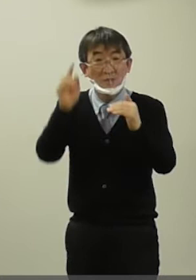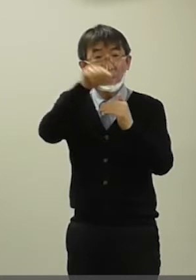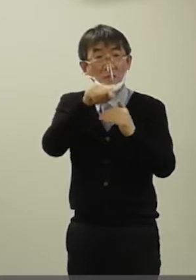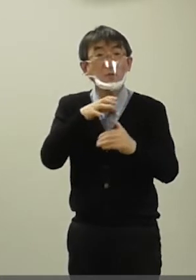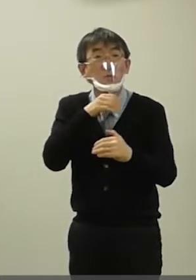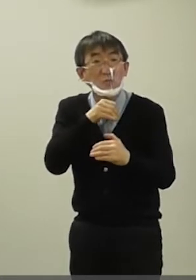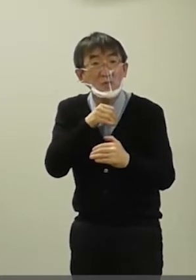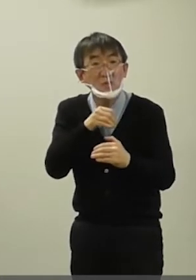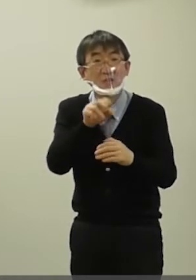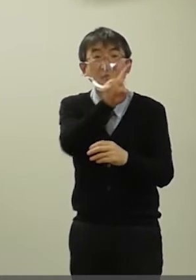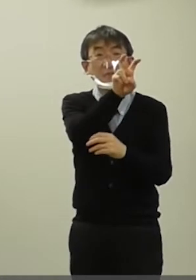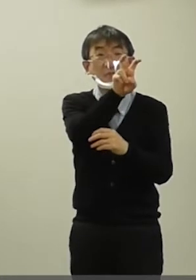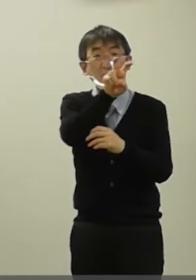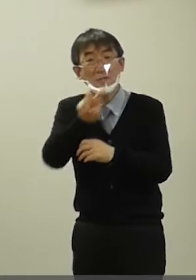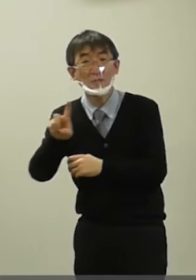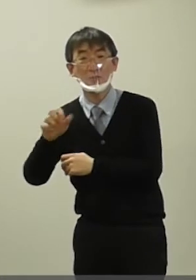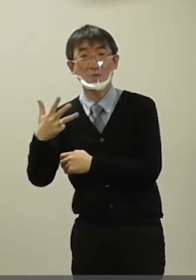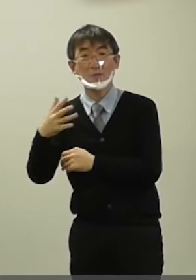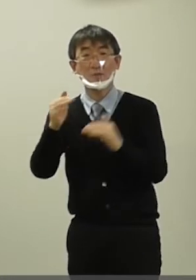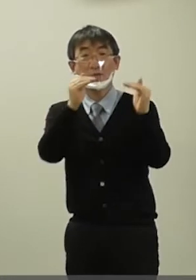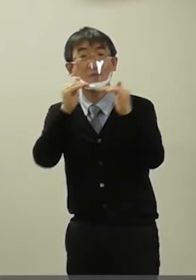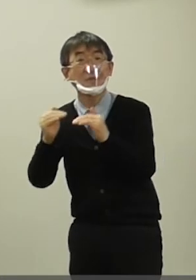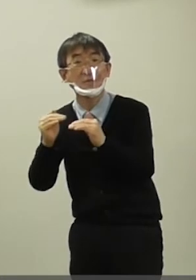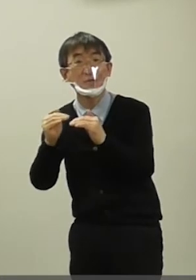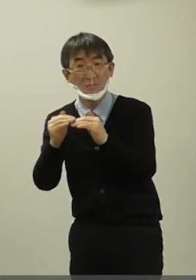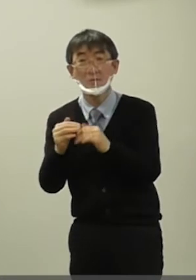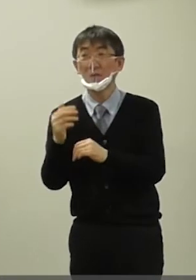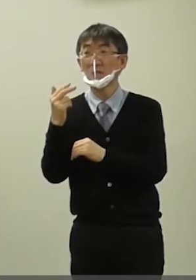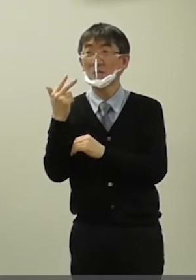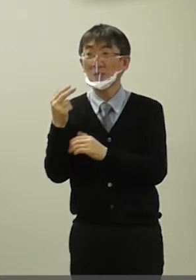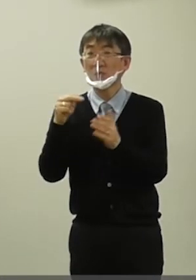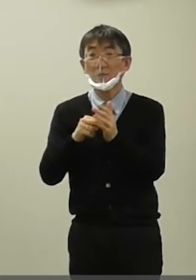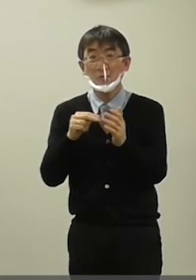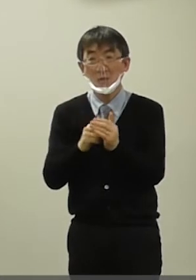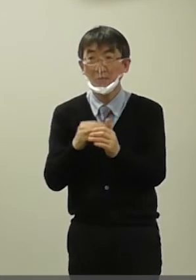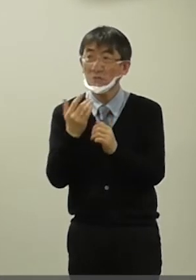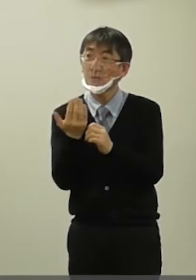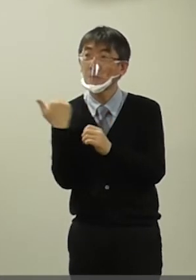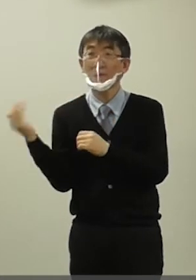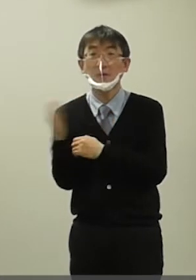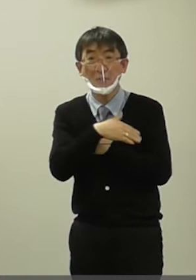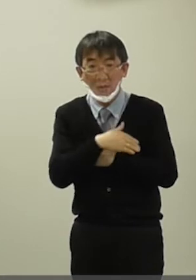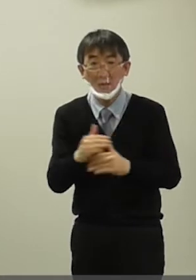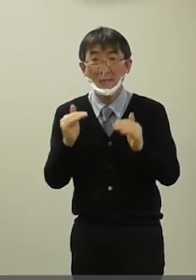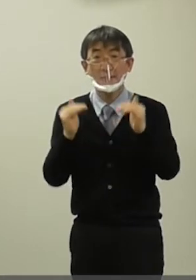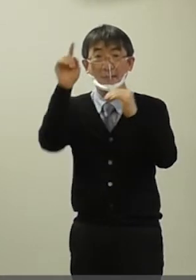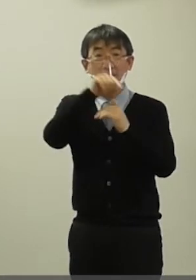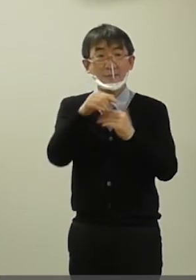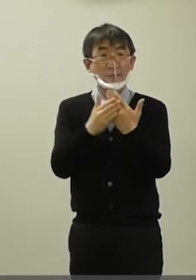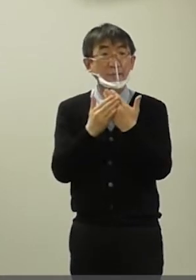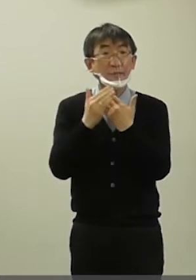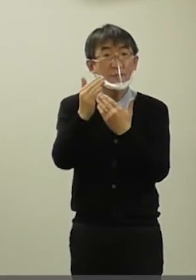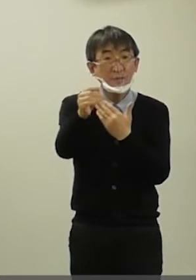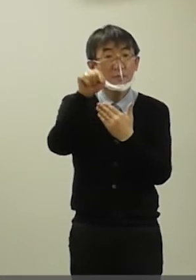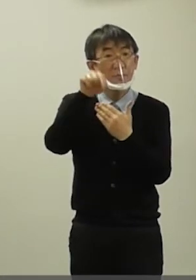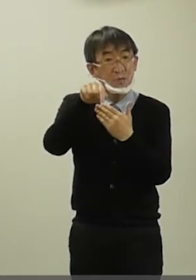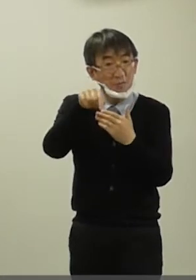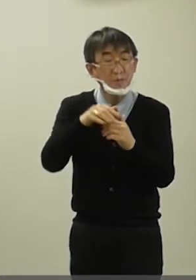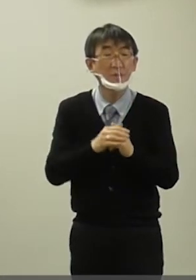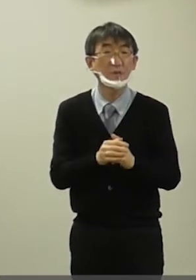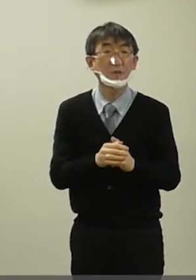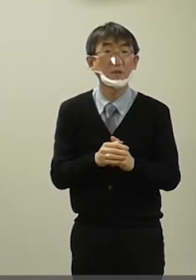なるということでしの方ではもう数年前に電子の web 成人式だった頃お子様しまう